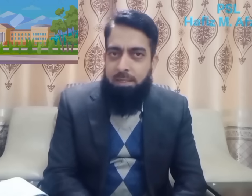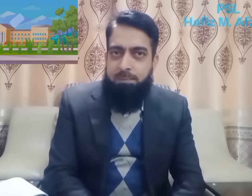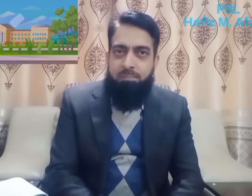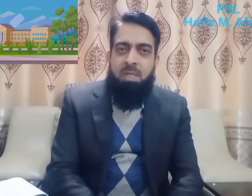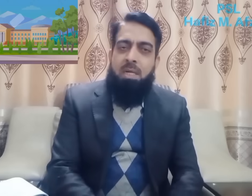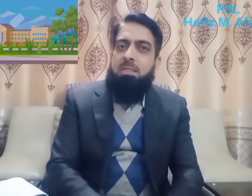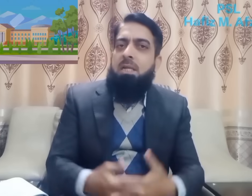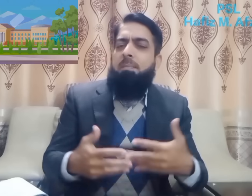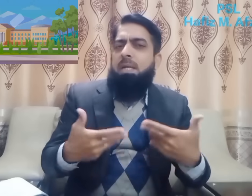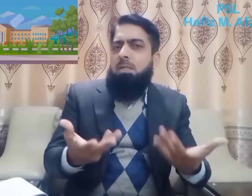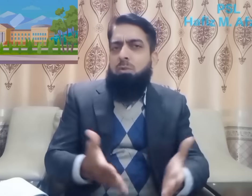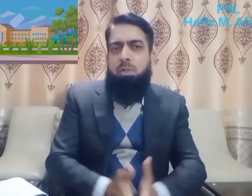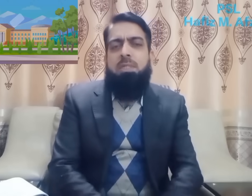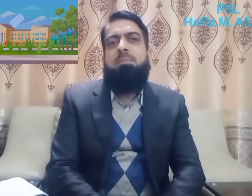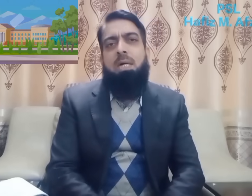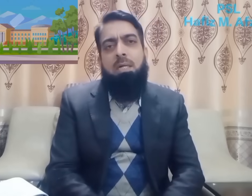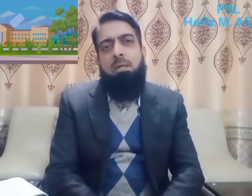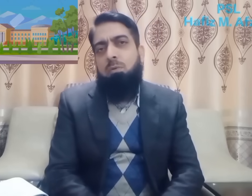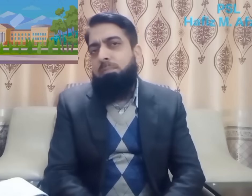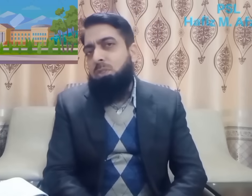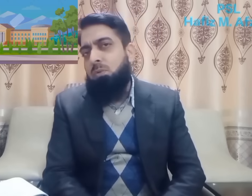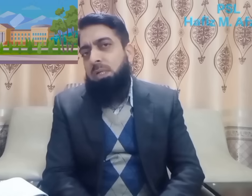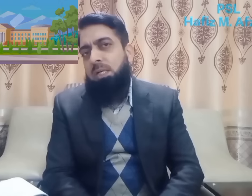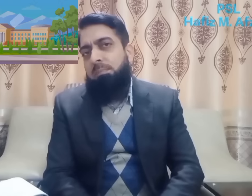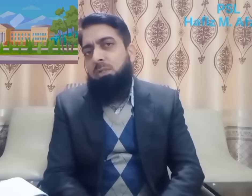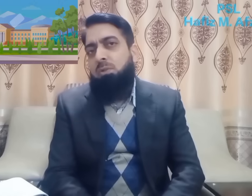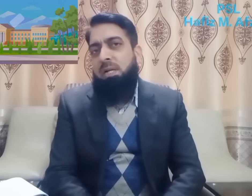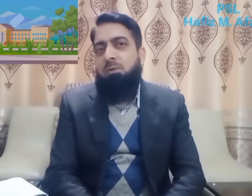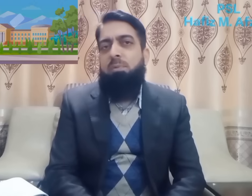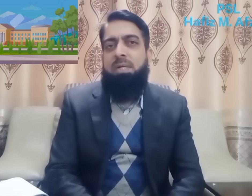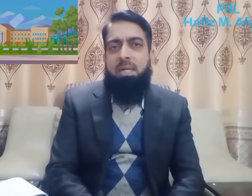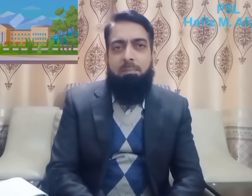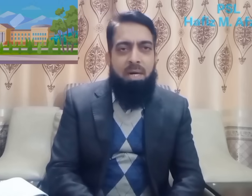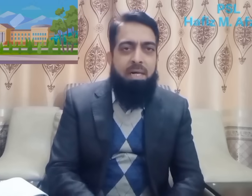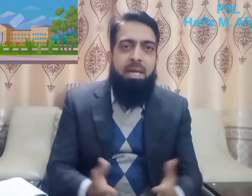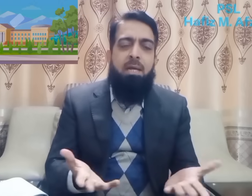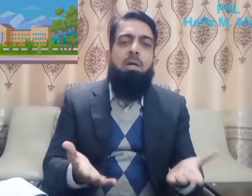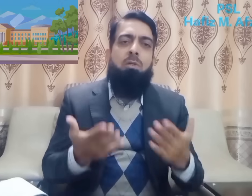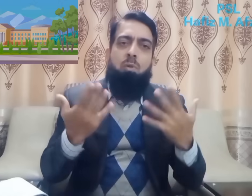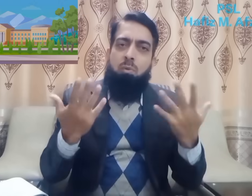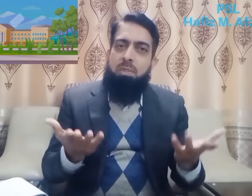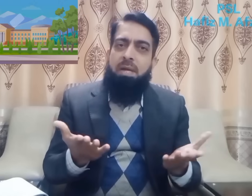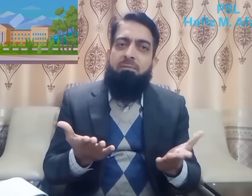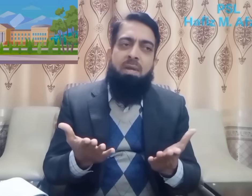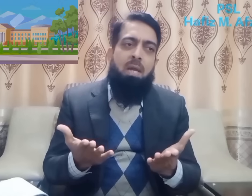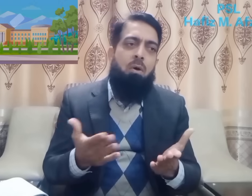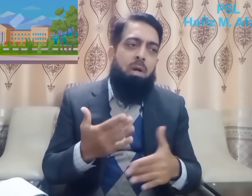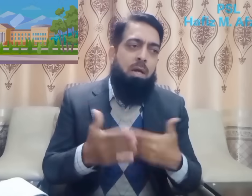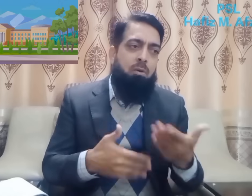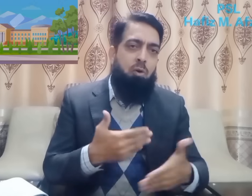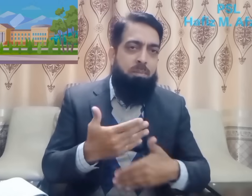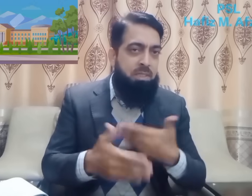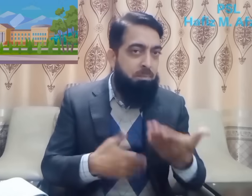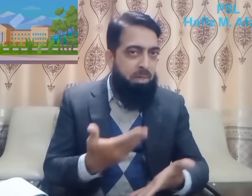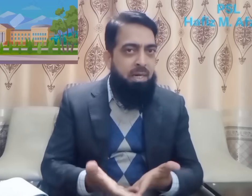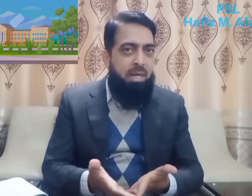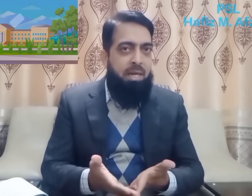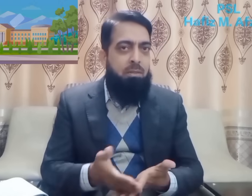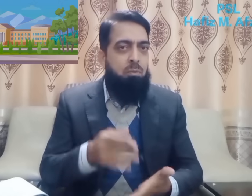है। इसलिए मैंने ये ज़रूरी समझा कि उन बच्चों के लिए भी जो डेफ कम्युनिटी का पार्ट हैं, जो खुद डेफ हैं और आगे उन्होंने मजीद पढ़ना है, तो